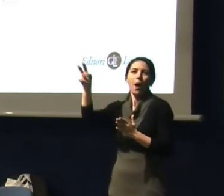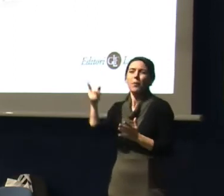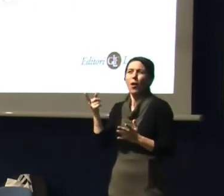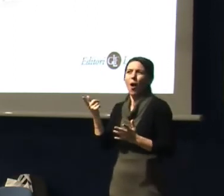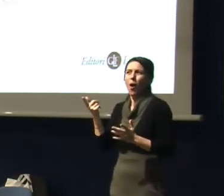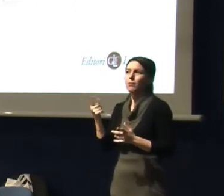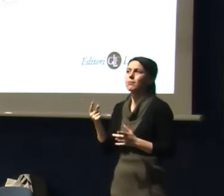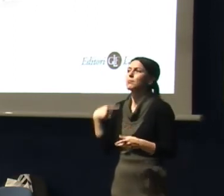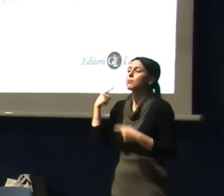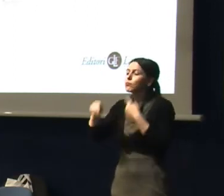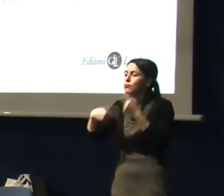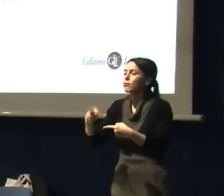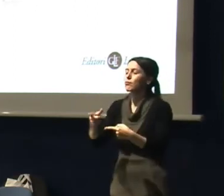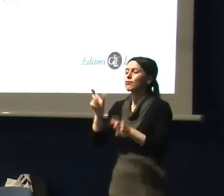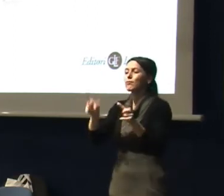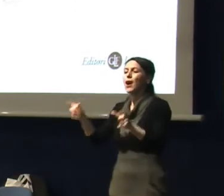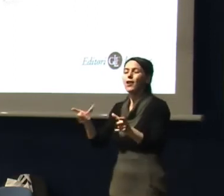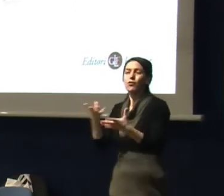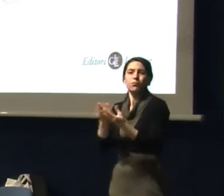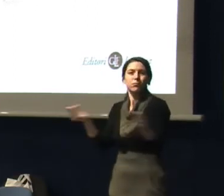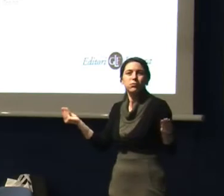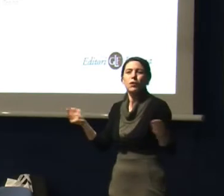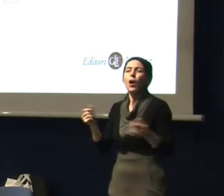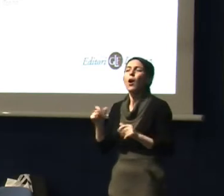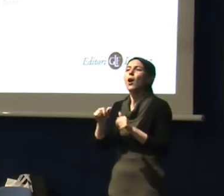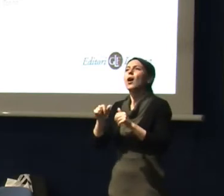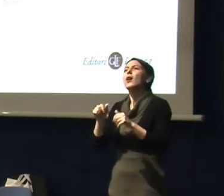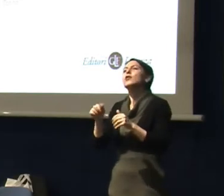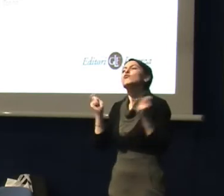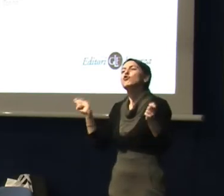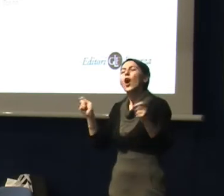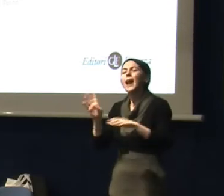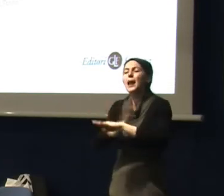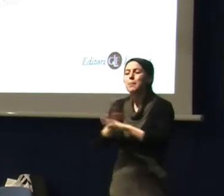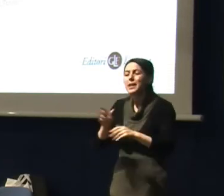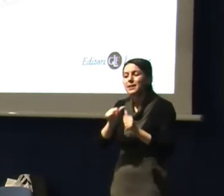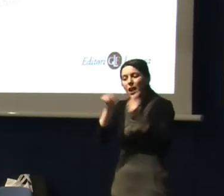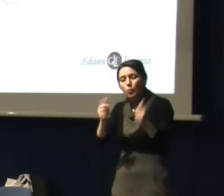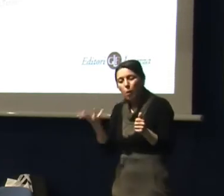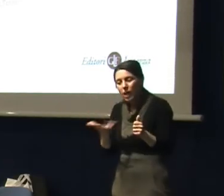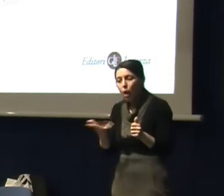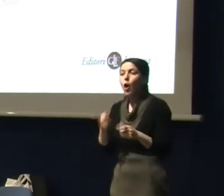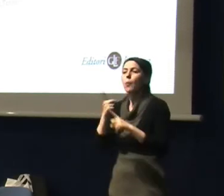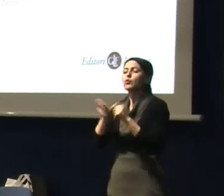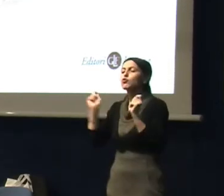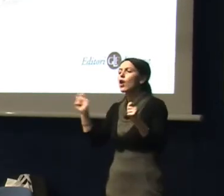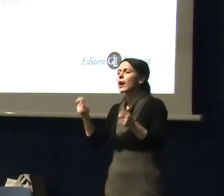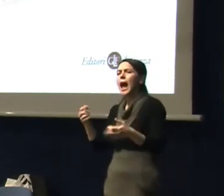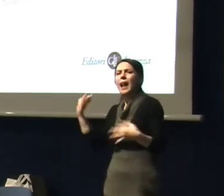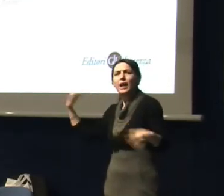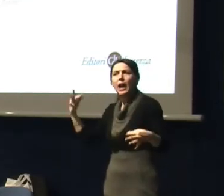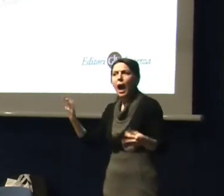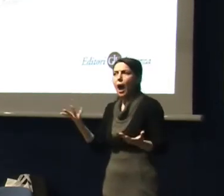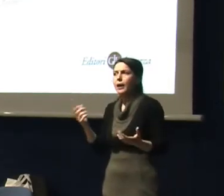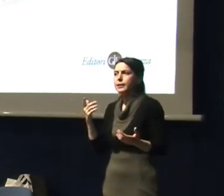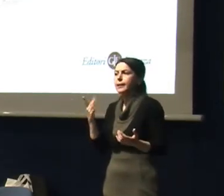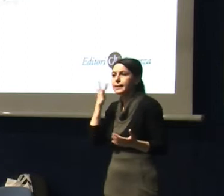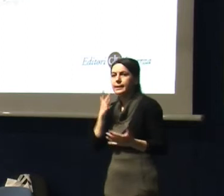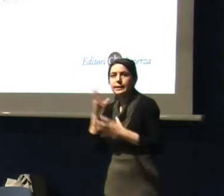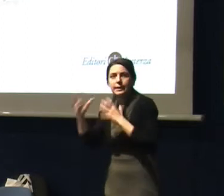del e del modello di business dei giornali il fatto che i giornali di carta potessero essere molto in crisi rischiassero di non arrivare